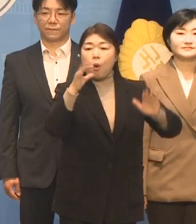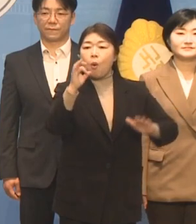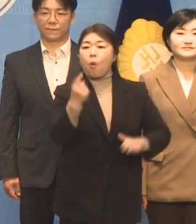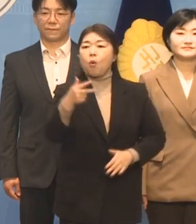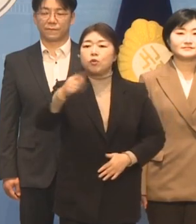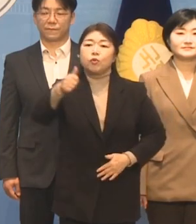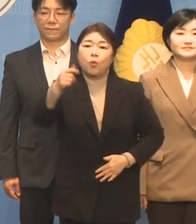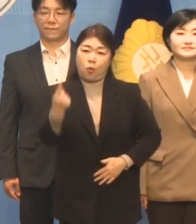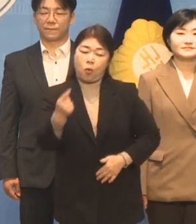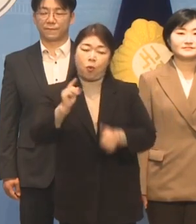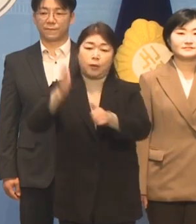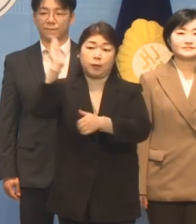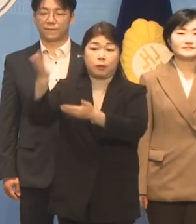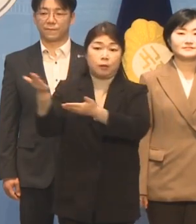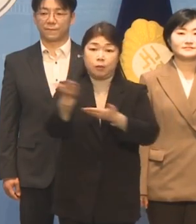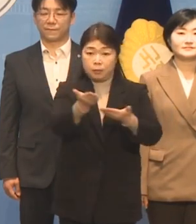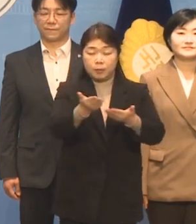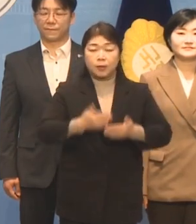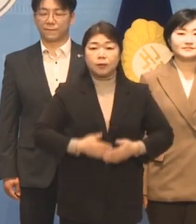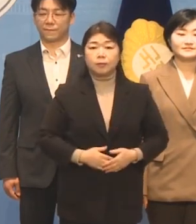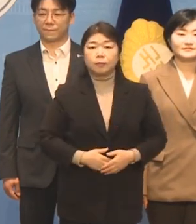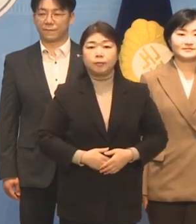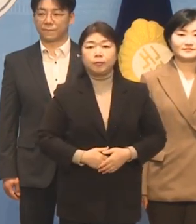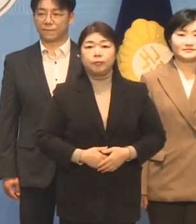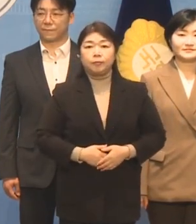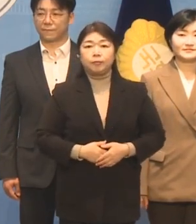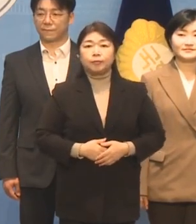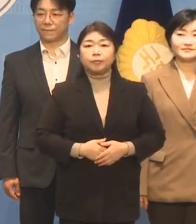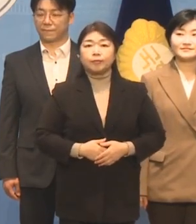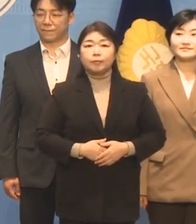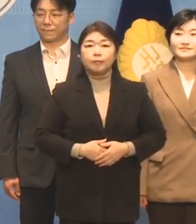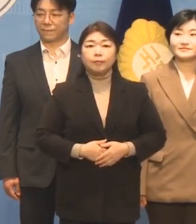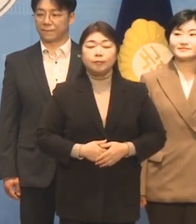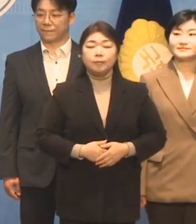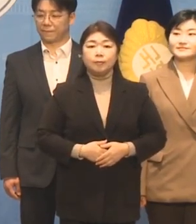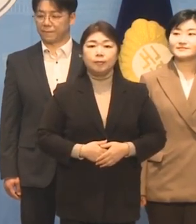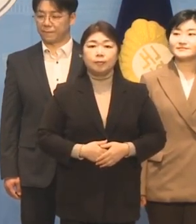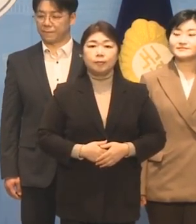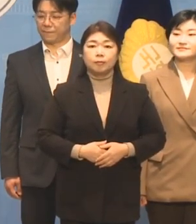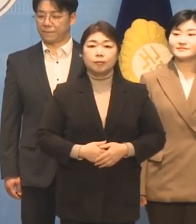새진보연합 정책단장님께서 발표해 주시도록 하겠습니다.